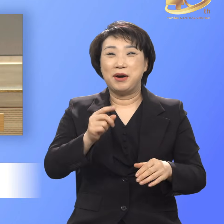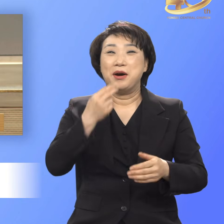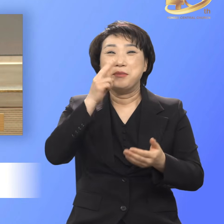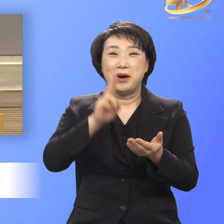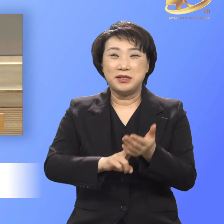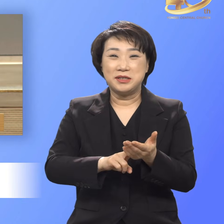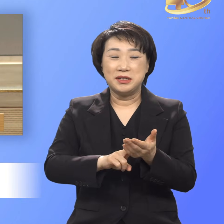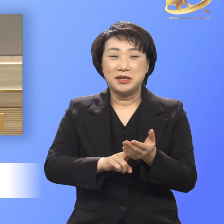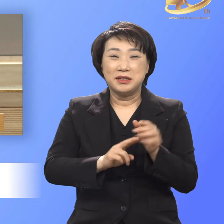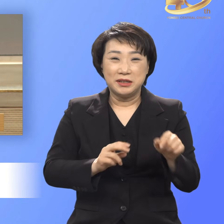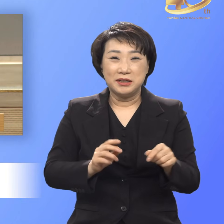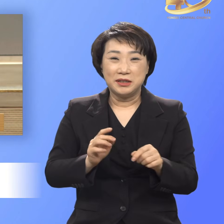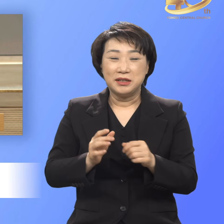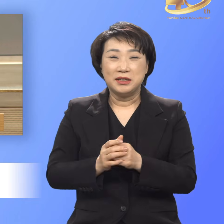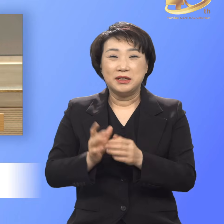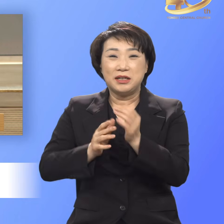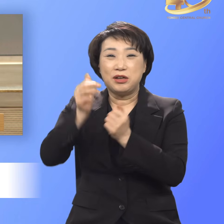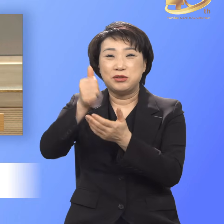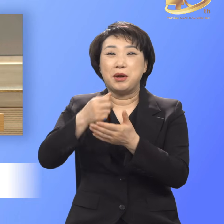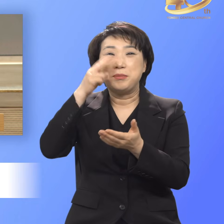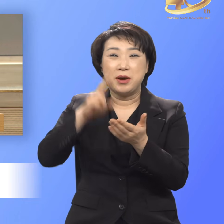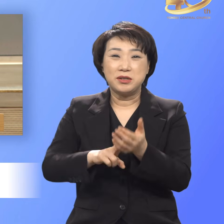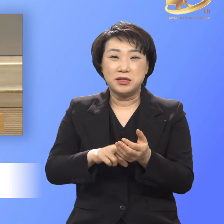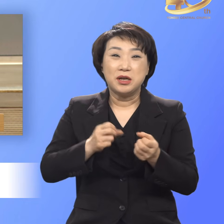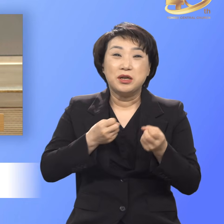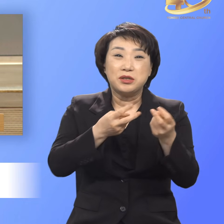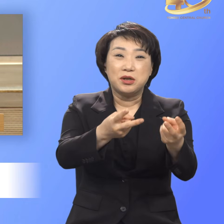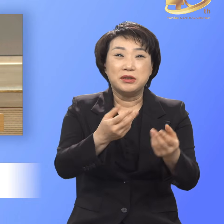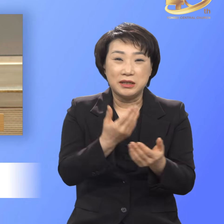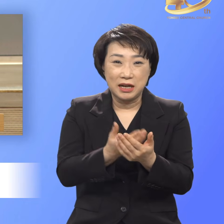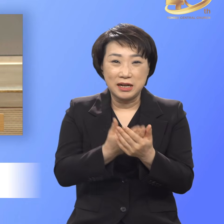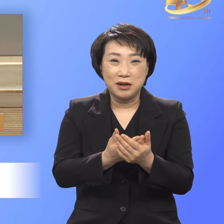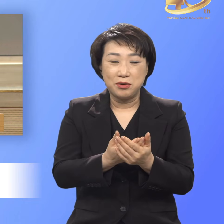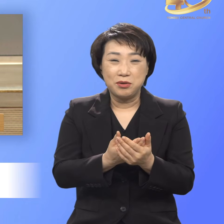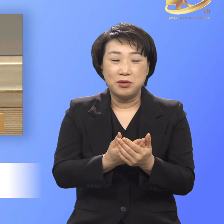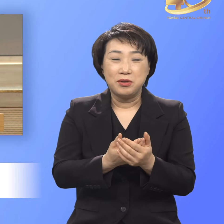하나님께 저 예수님 전해주세요. 예수님.